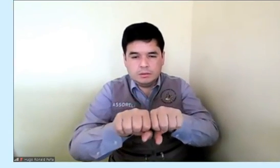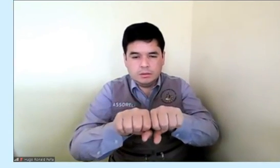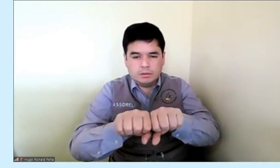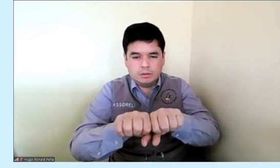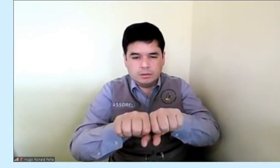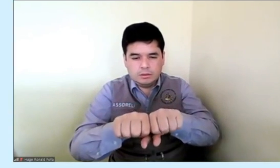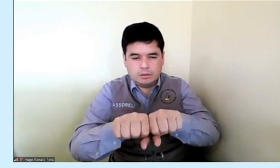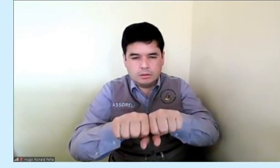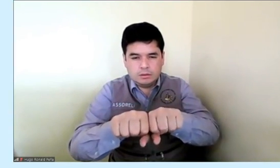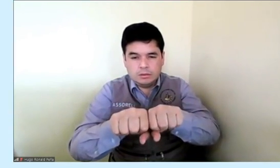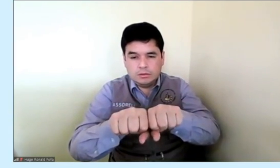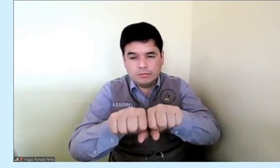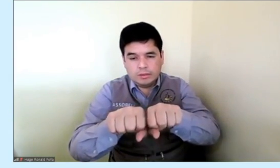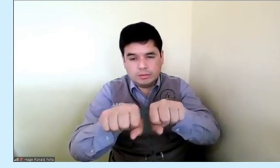¿Quién?